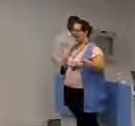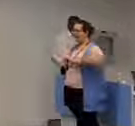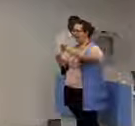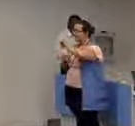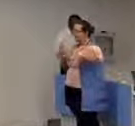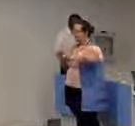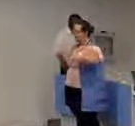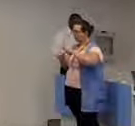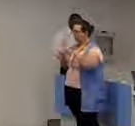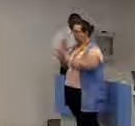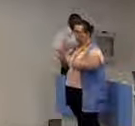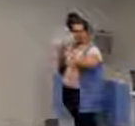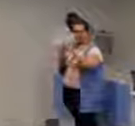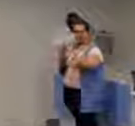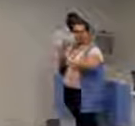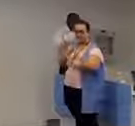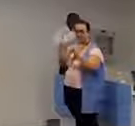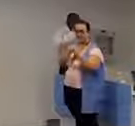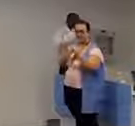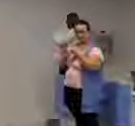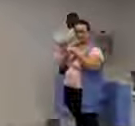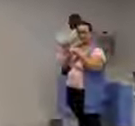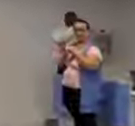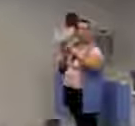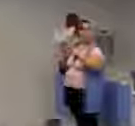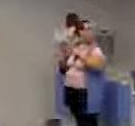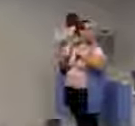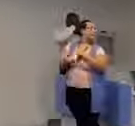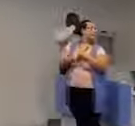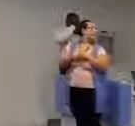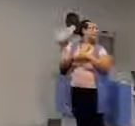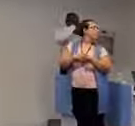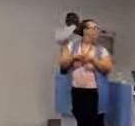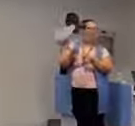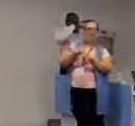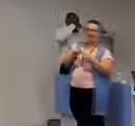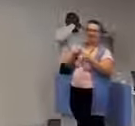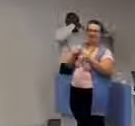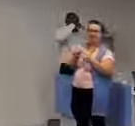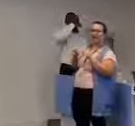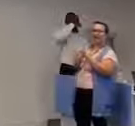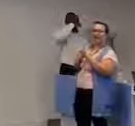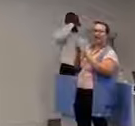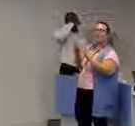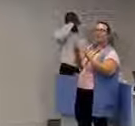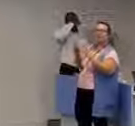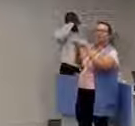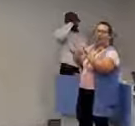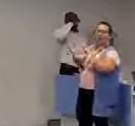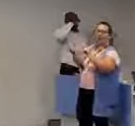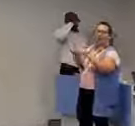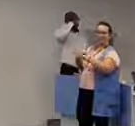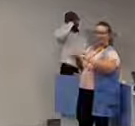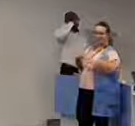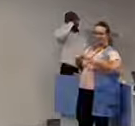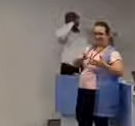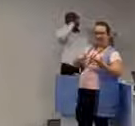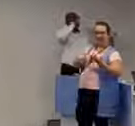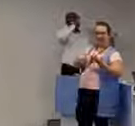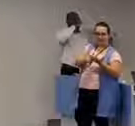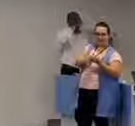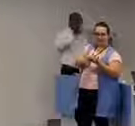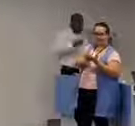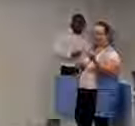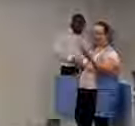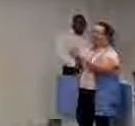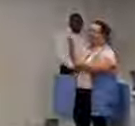e evolução das ferramentarias, que foi as pranchetas eletrônicas. Então imagina que aí nasceu o CAD-Key,